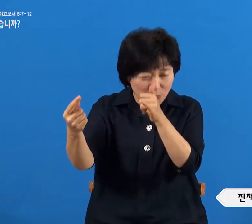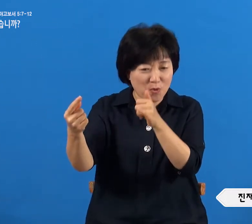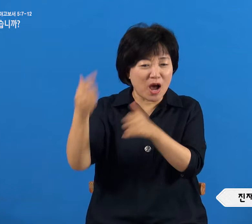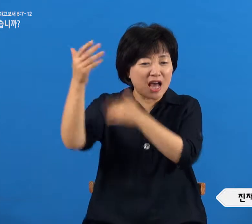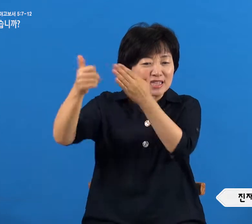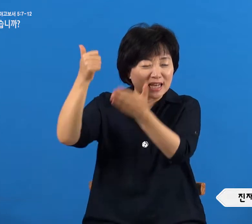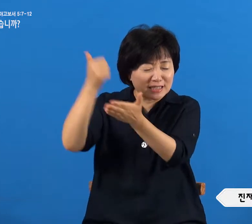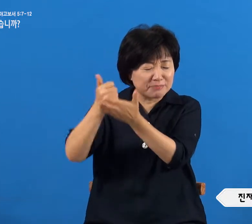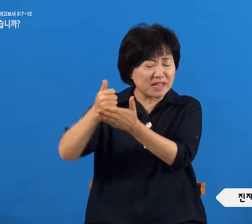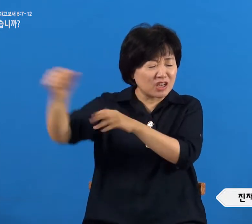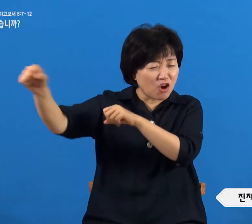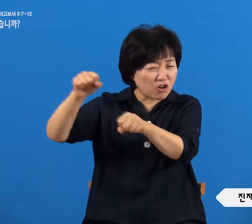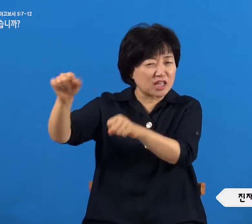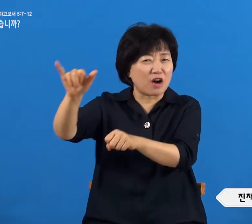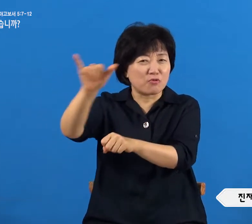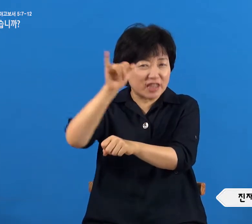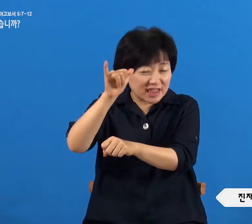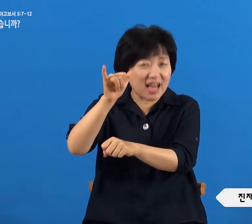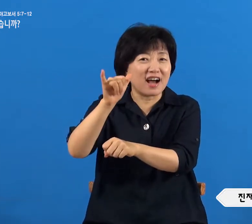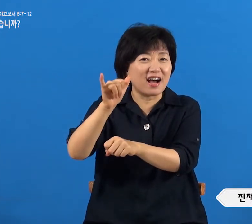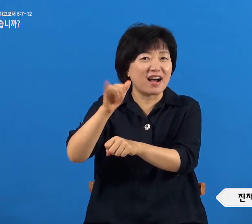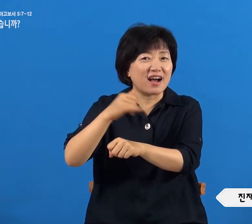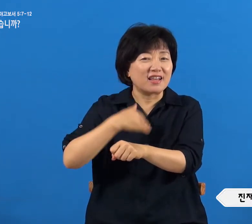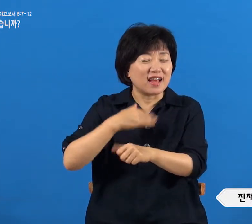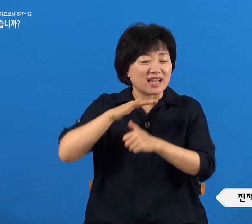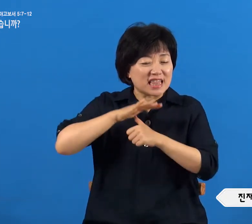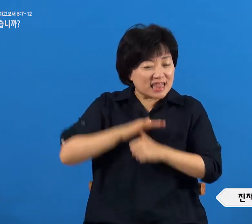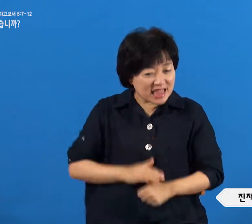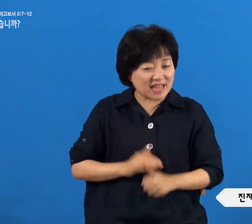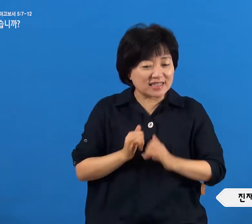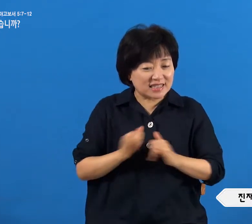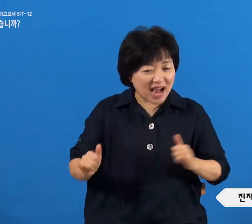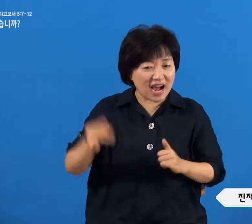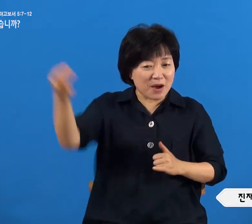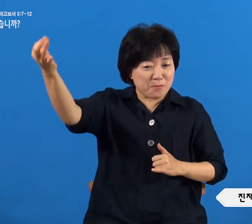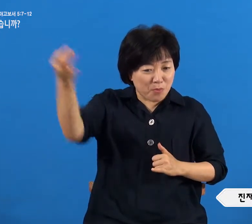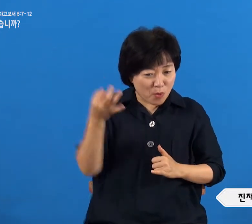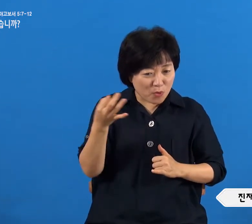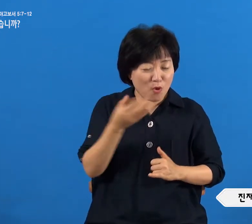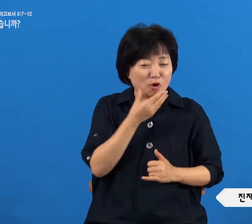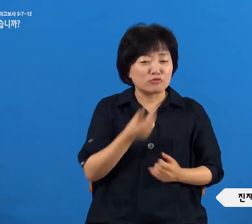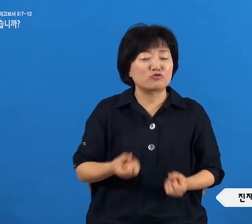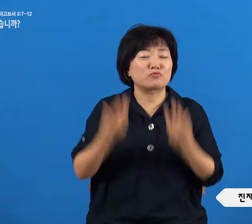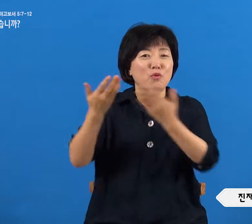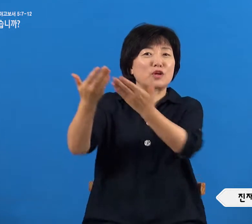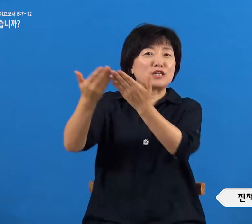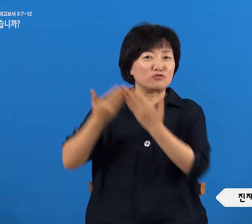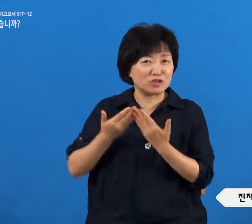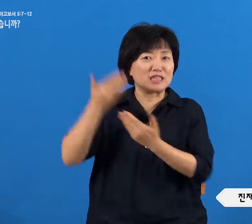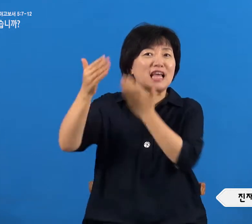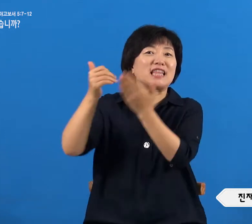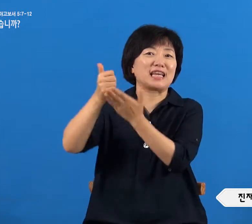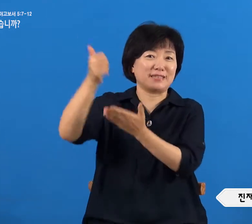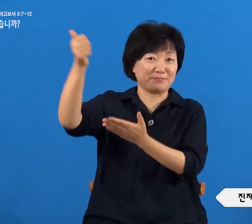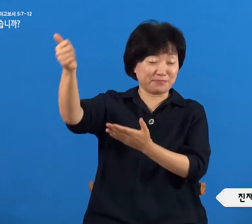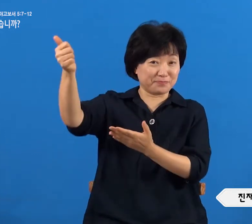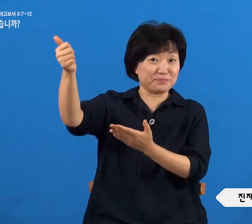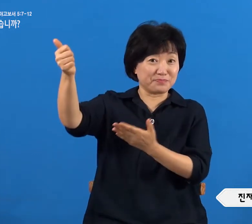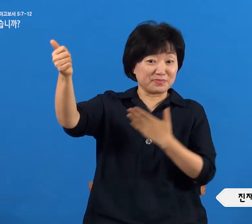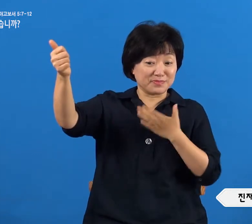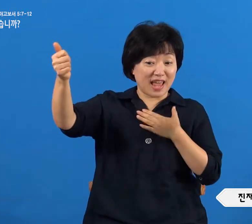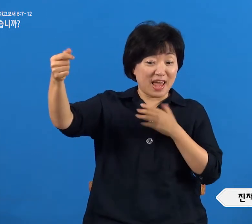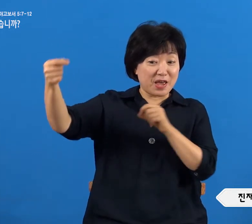역사하고 계십니다. 우리를 향해서, 인내하는 자를 향해 축복하시는 하나님께서 우리 가운데,